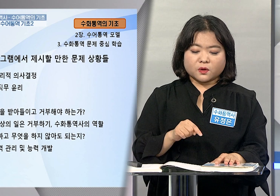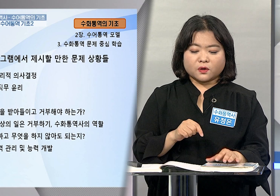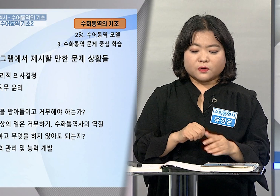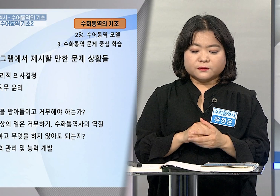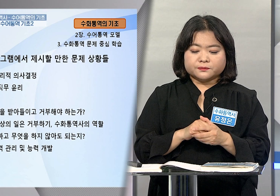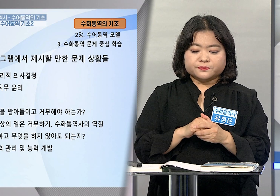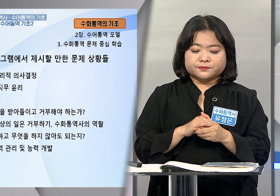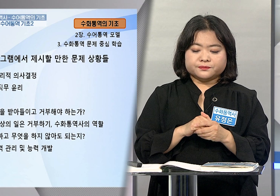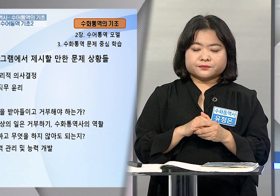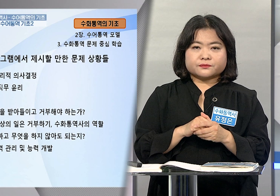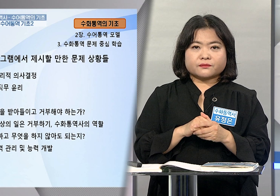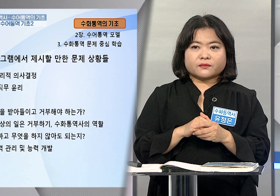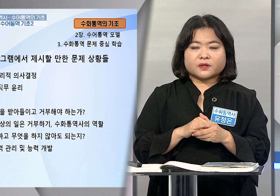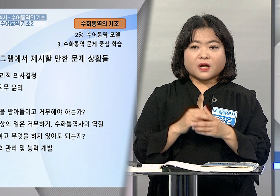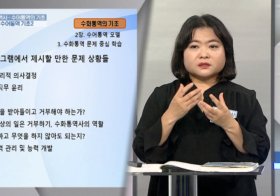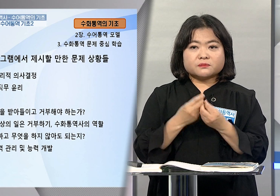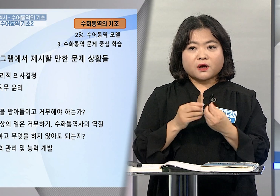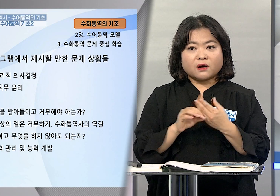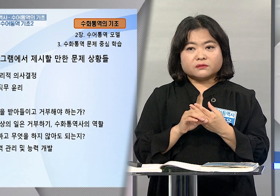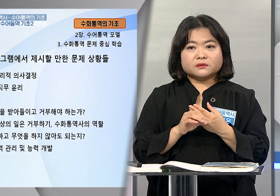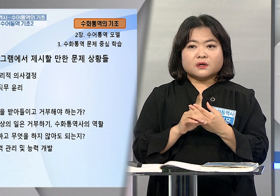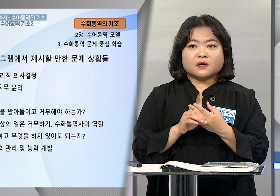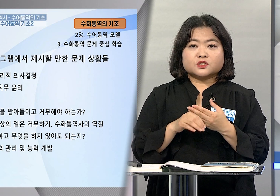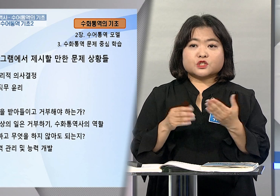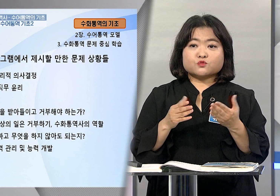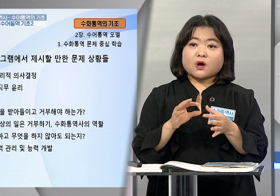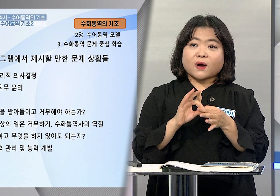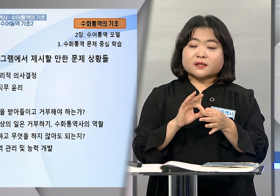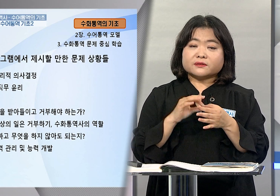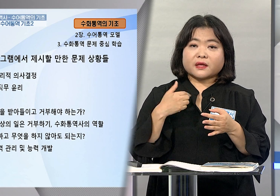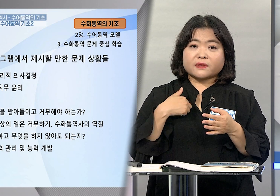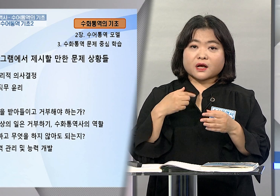이거는요, 예를 들면 직무와 관련된 내가